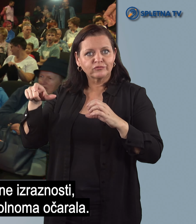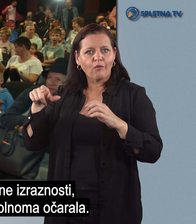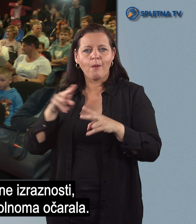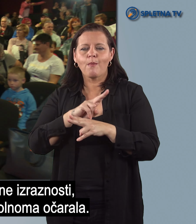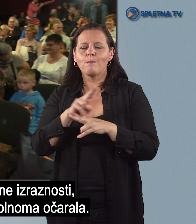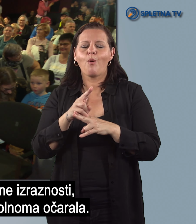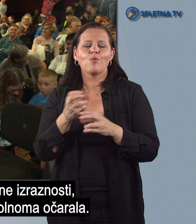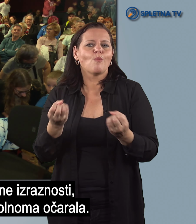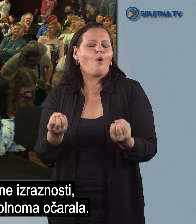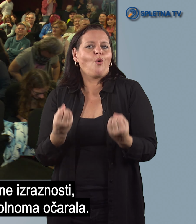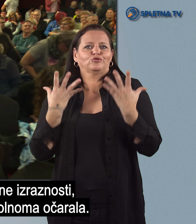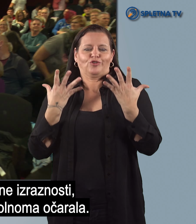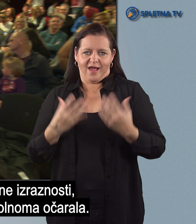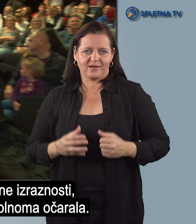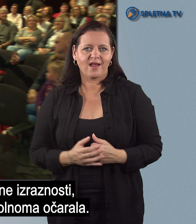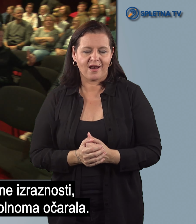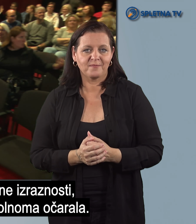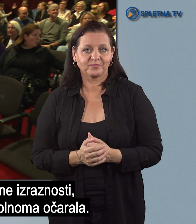popolnoma očarala.